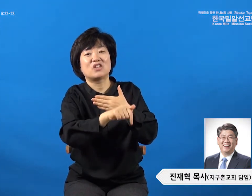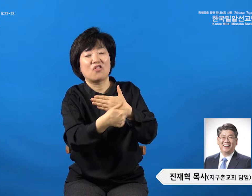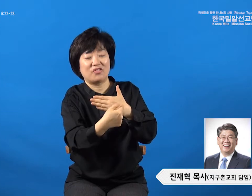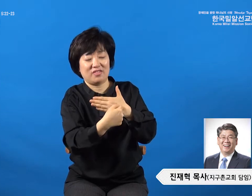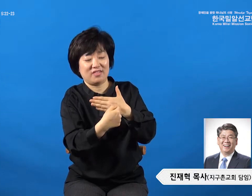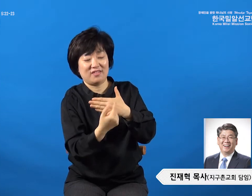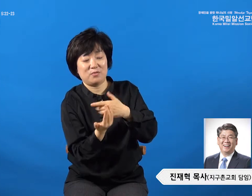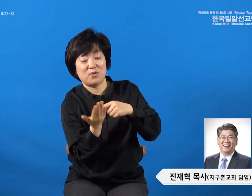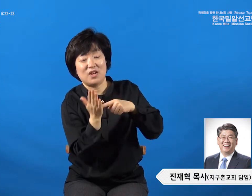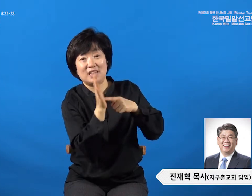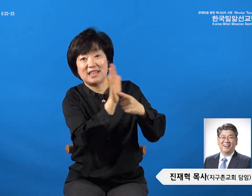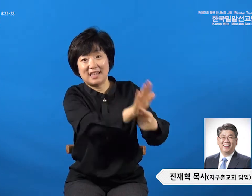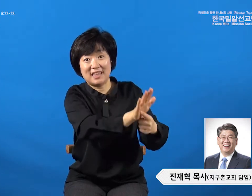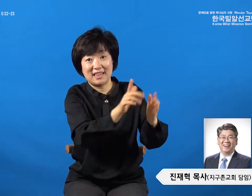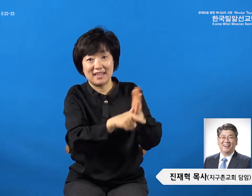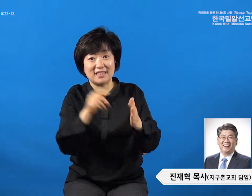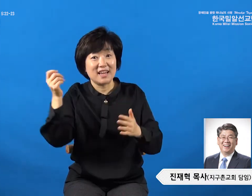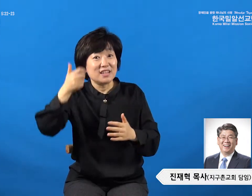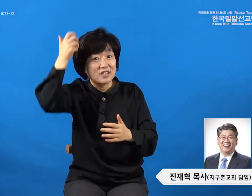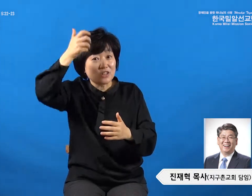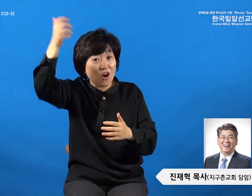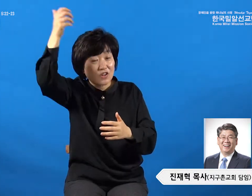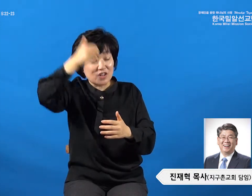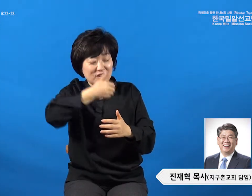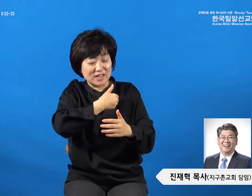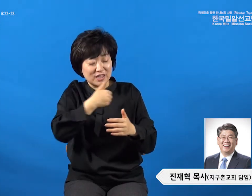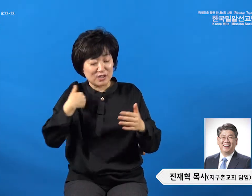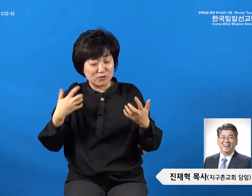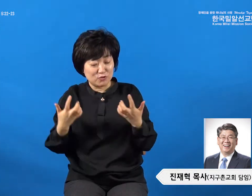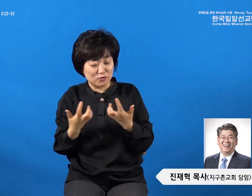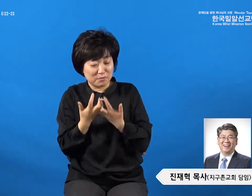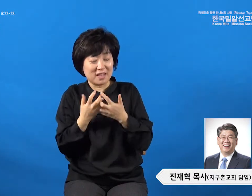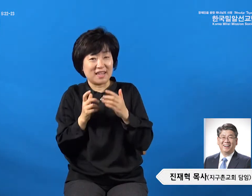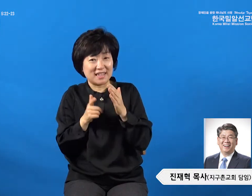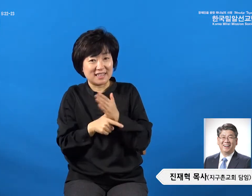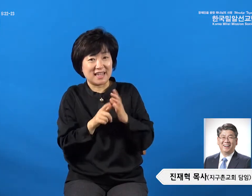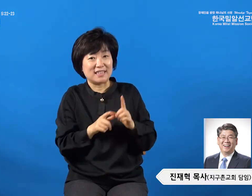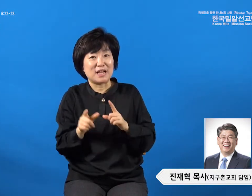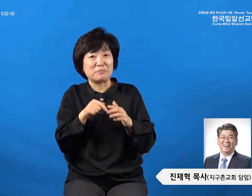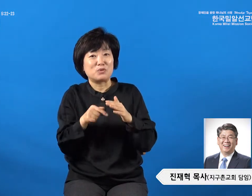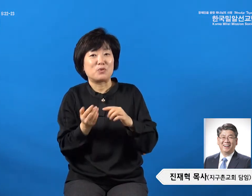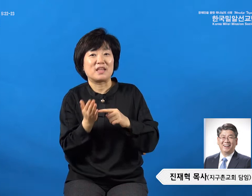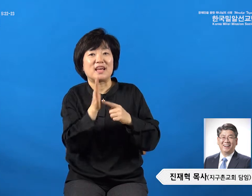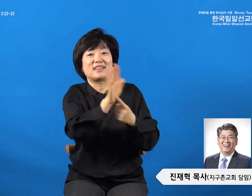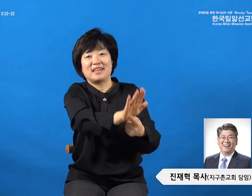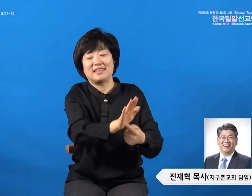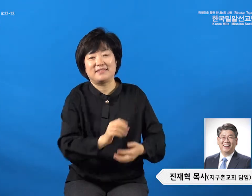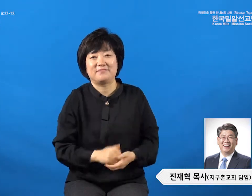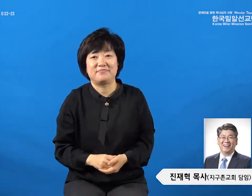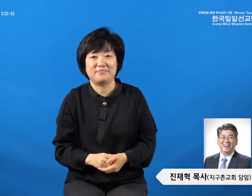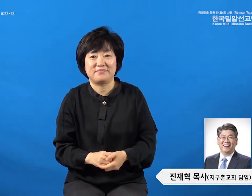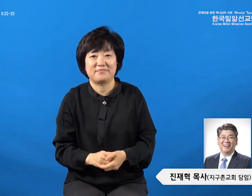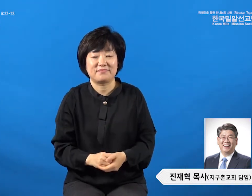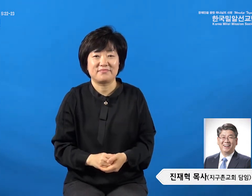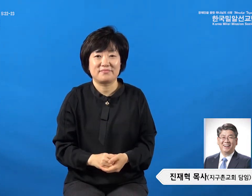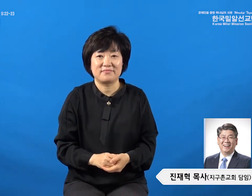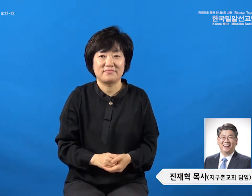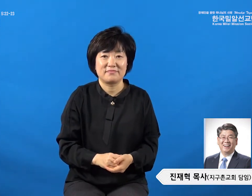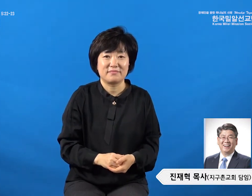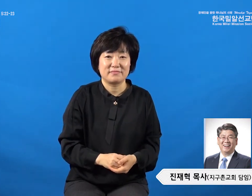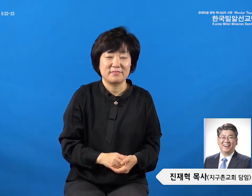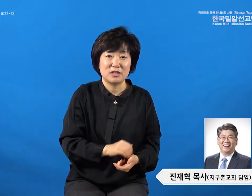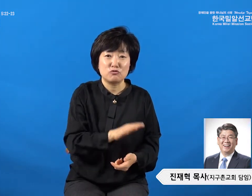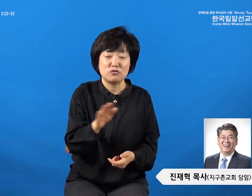성령이 충만할 때 우리 삶 가운데 나타나는 성령의 열매를 말합니다.